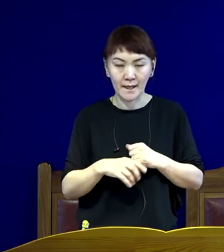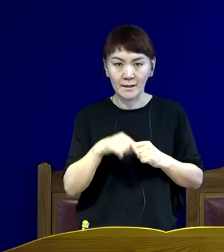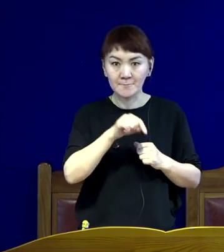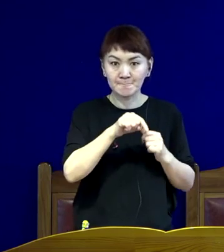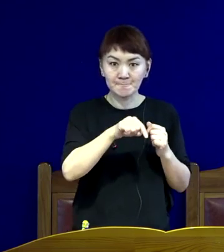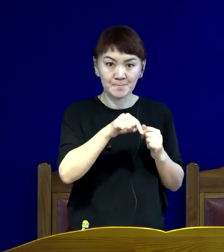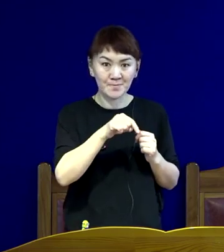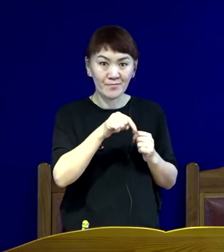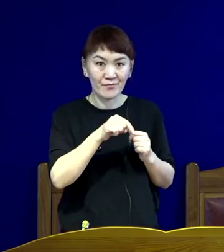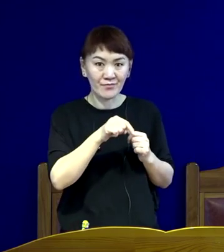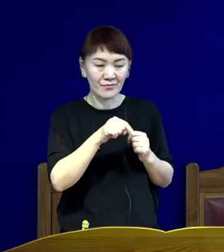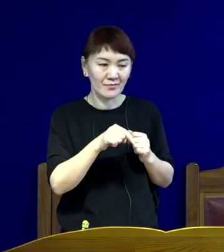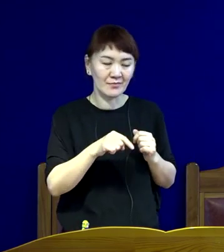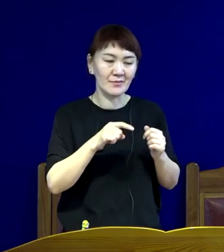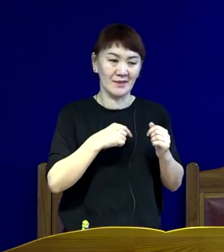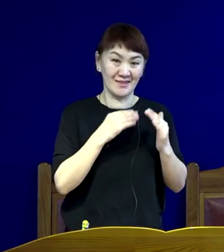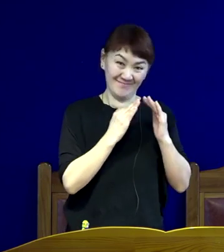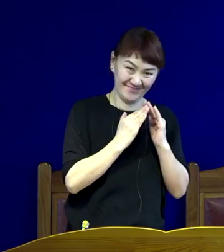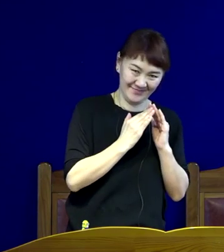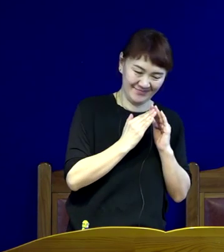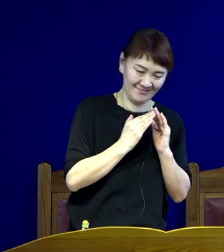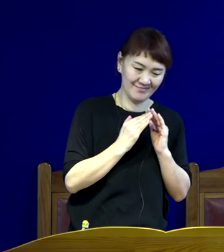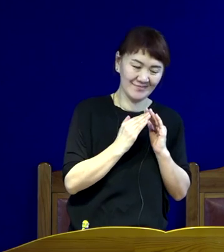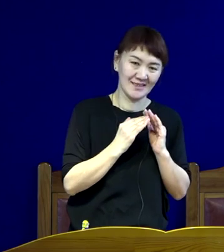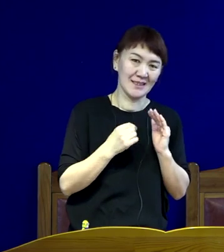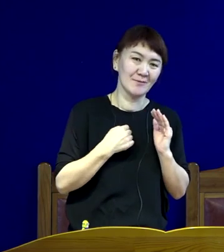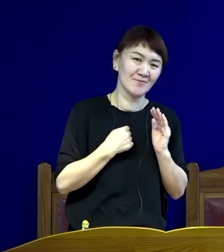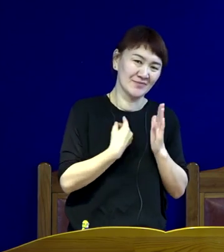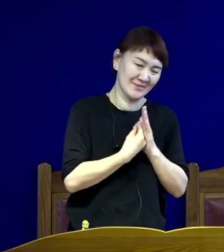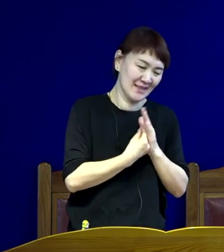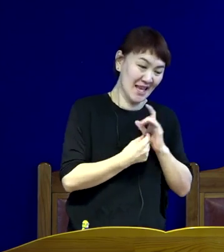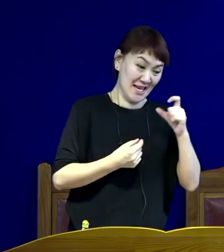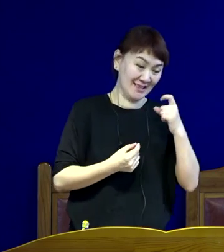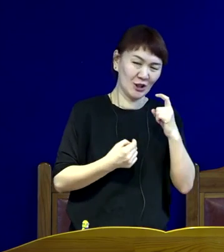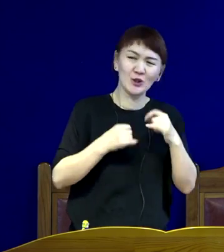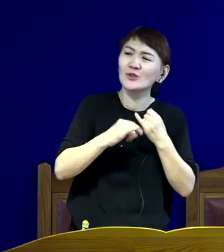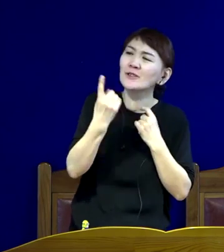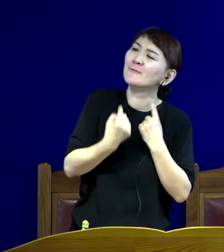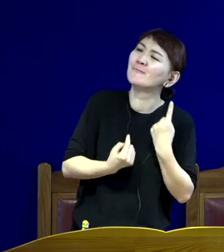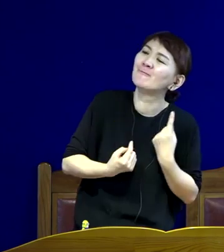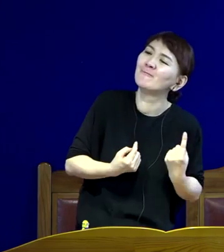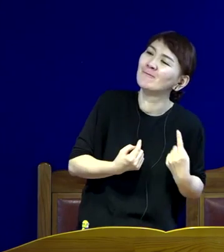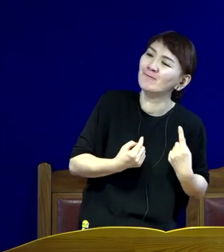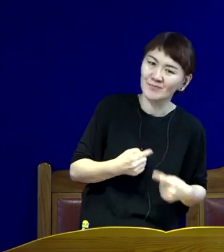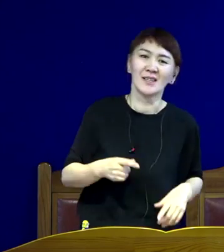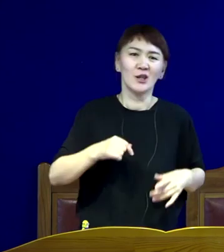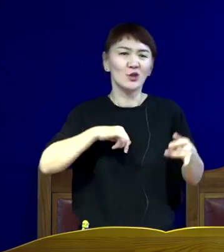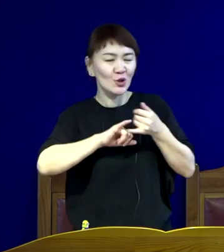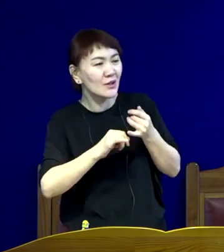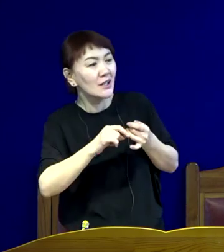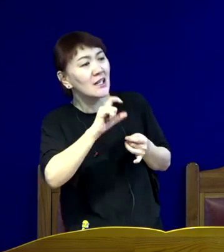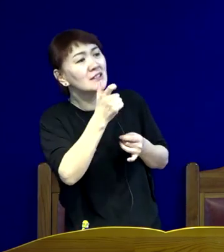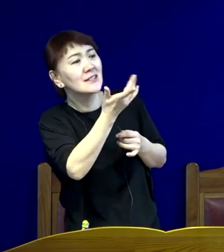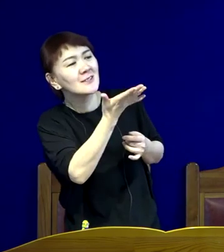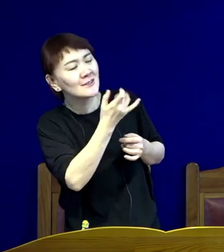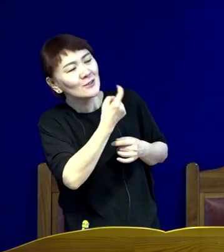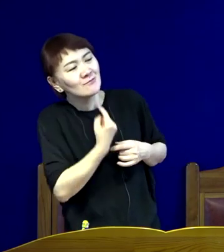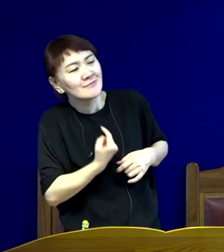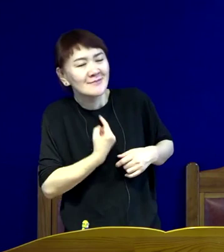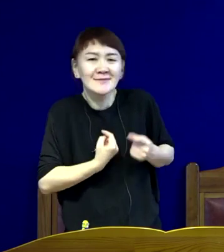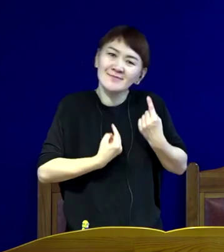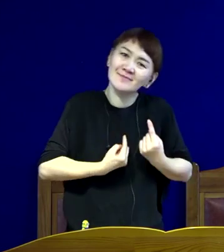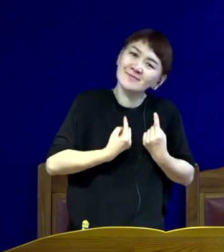эхнэр нөхрийгөө гүлээгээл, нөхөр нь эхнэрийгээ санаад эхнэр нөхрийгөө гүлээгээл үр хүүхдээ бодоод ийм сайхан